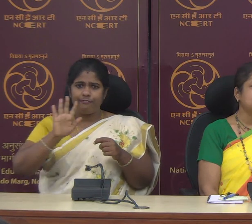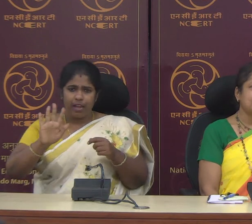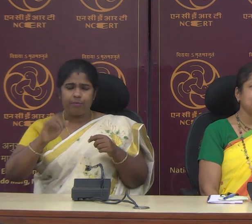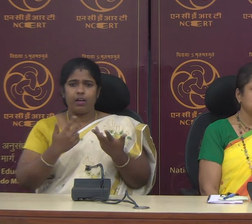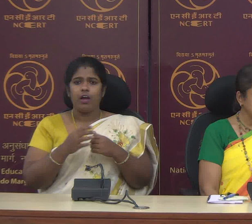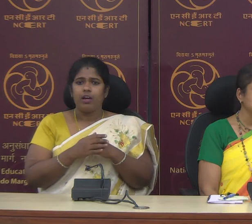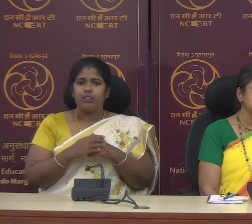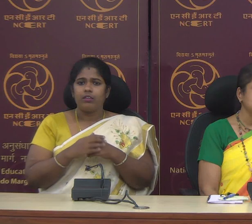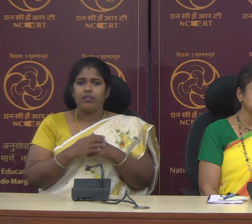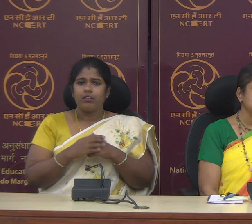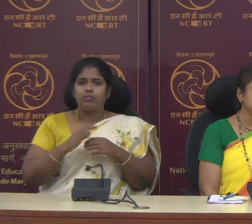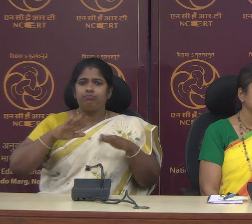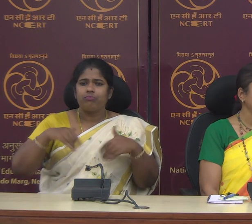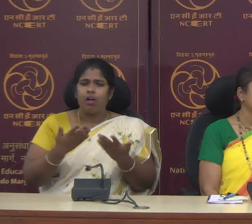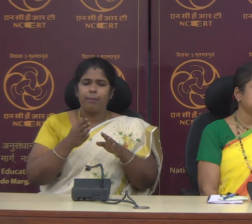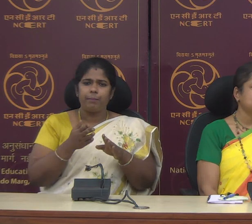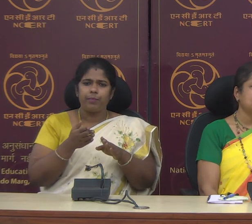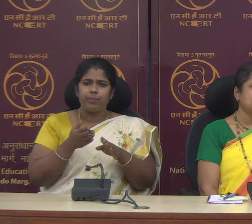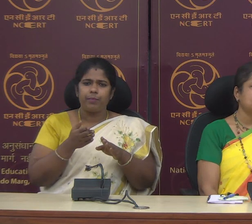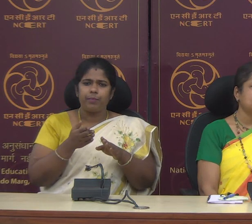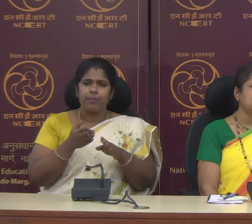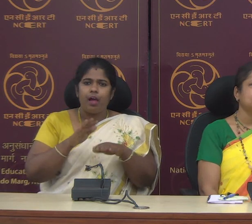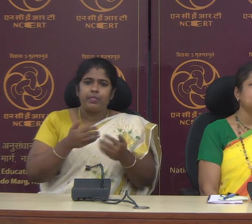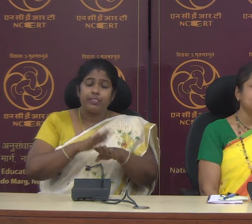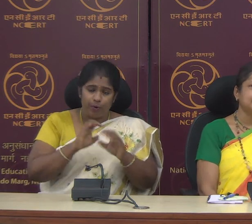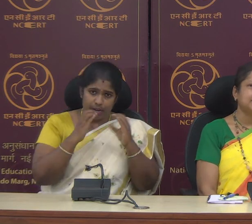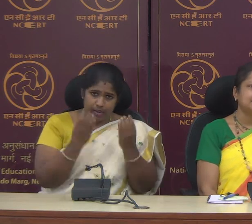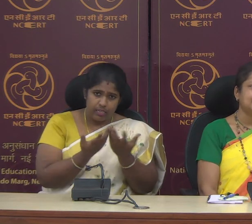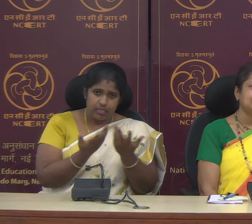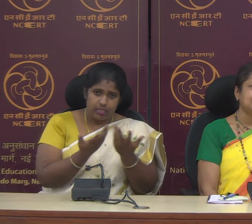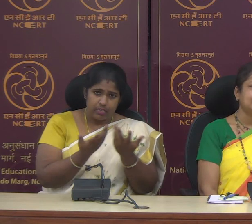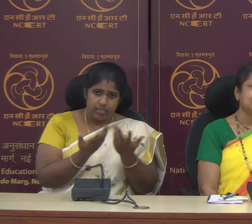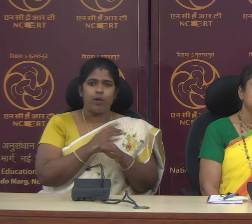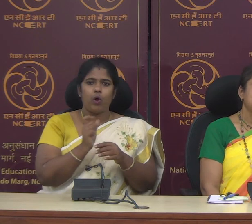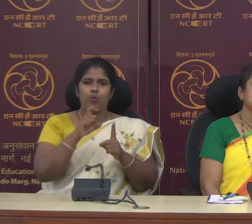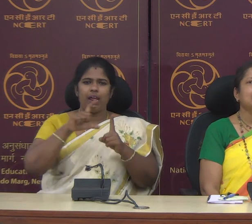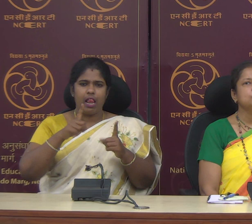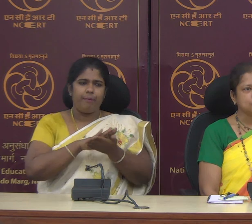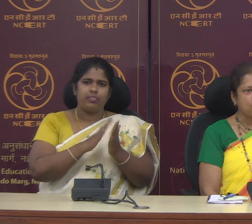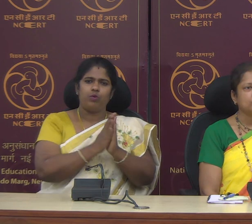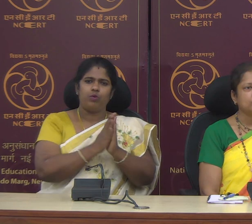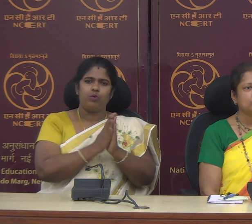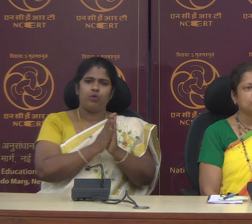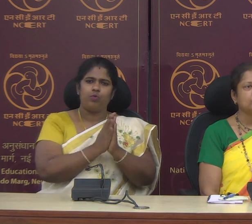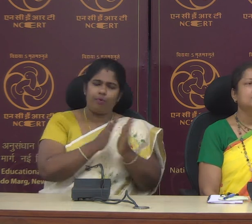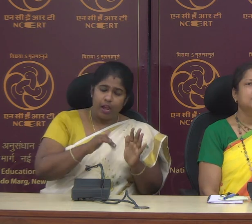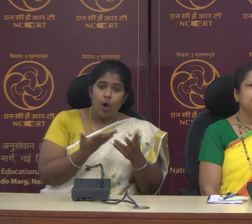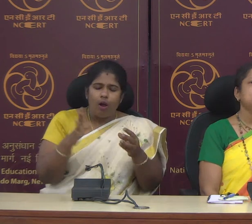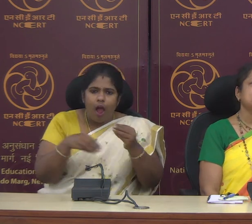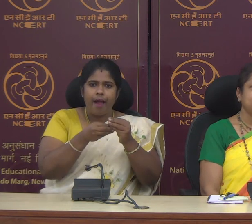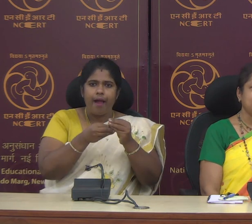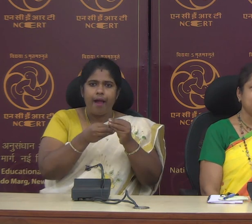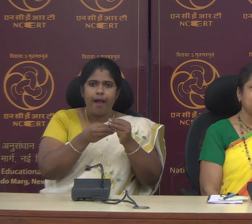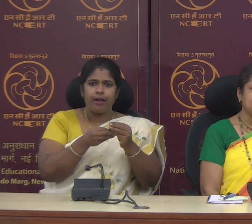रिसेप्शन रहा है इन बोथ इंक्लूसिव क्लासरूम में, क्योंकि हम कह तो रहे हैं कि हमने UDL बेस्ड बना दिया है, लेकिन क्या उसमें कुछ और